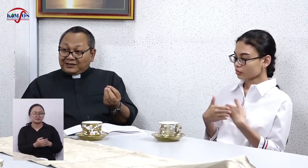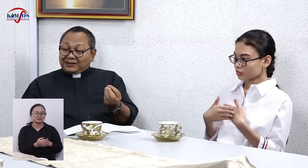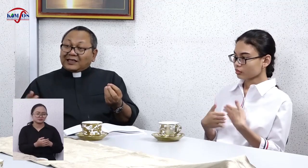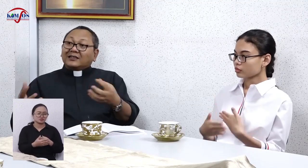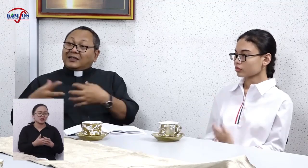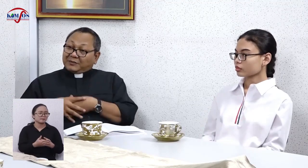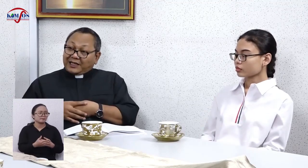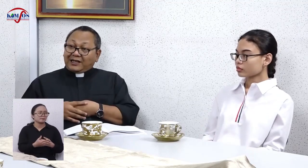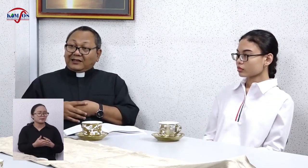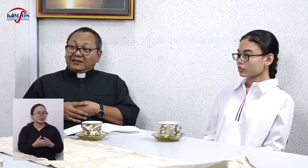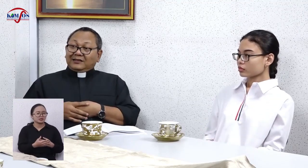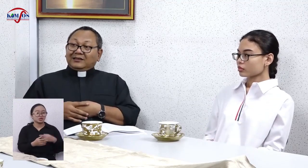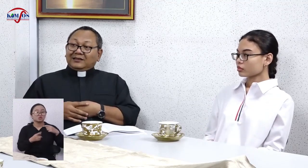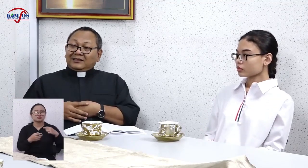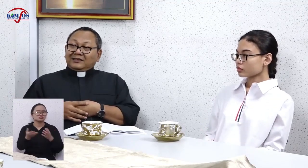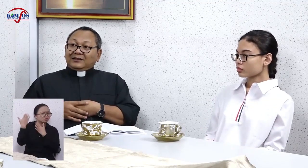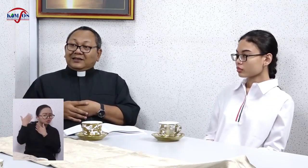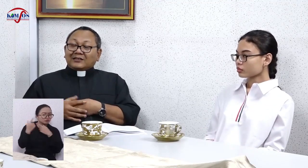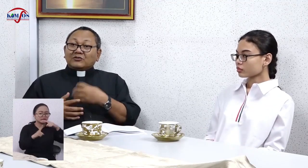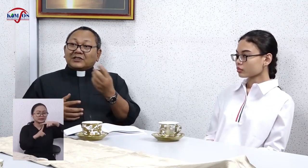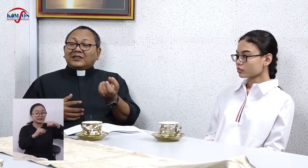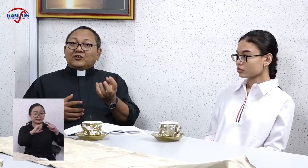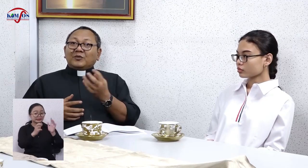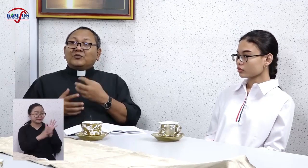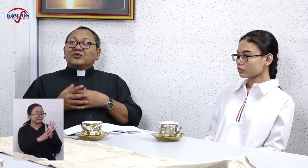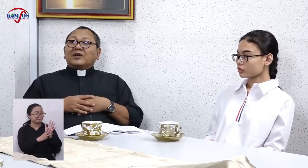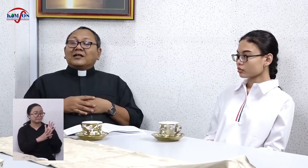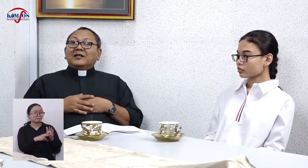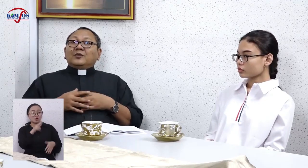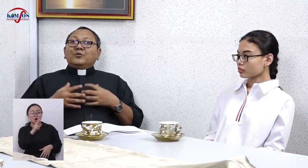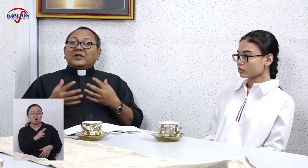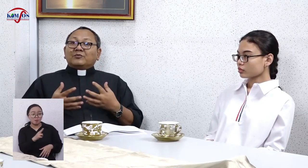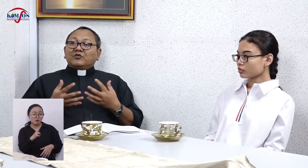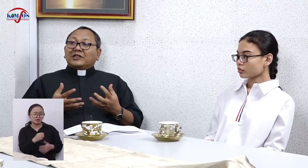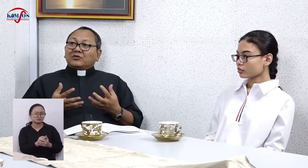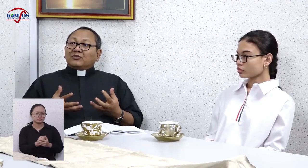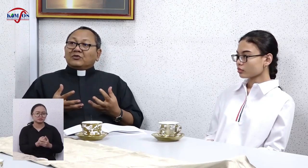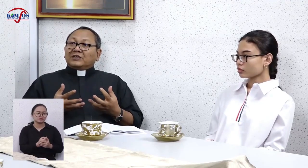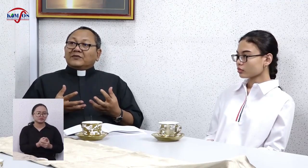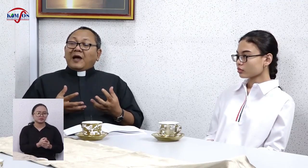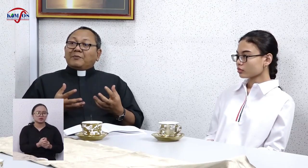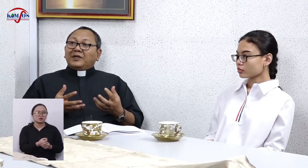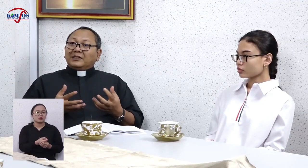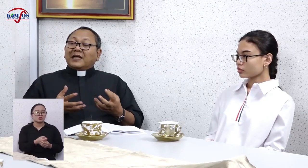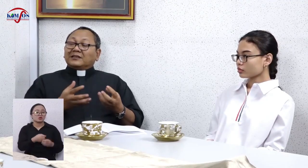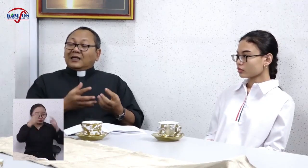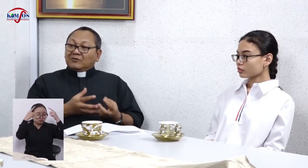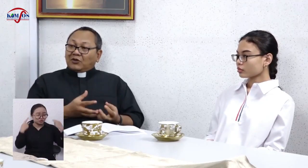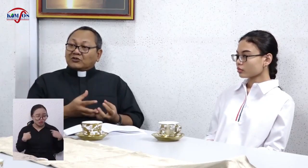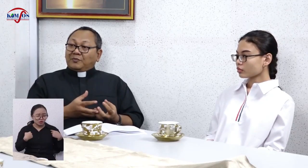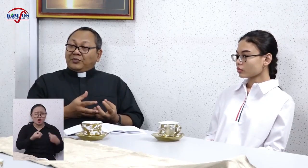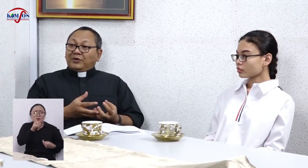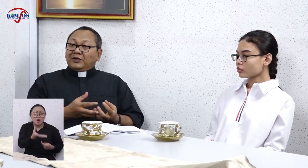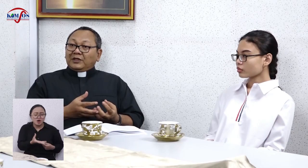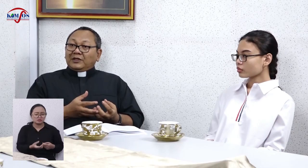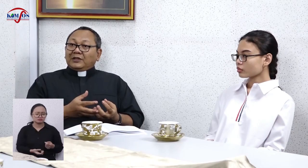yang tim saya Suster itu membutuhkan murid-muridku difabel yang dari